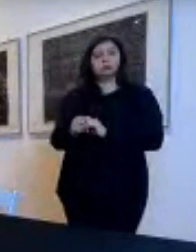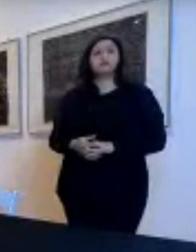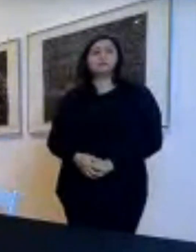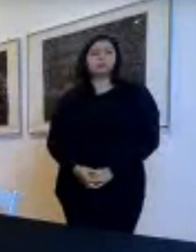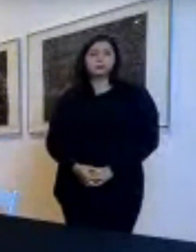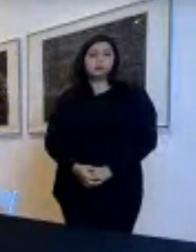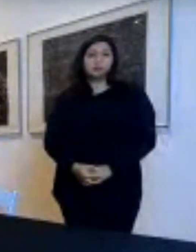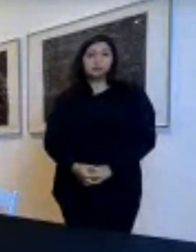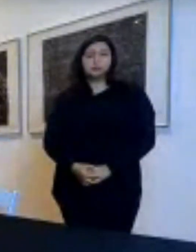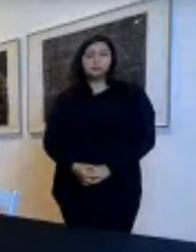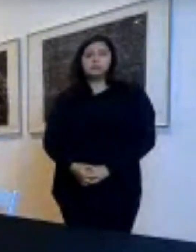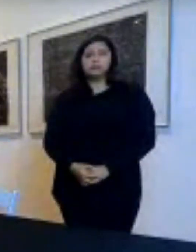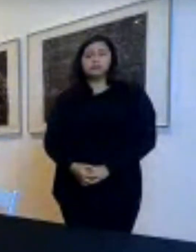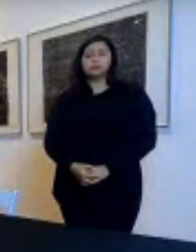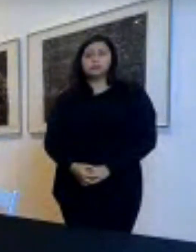Bueno,